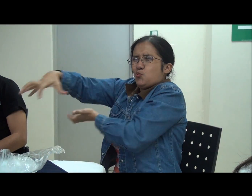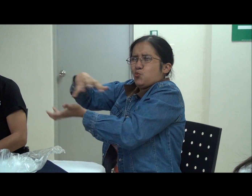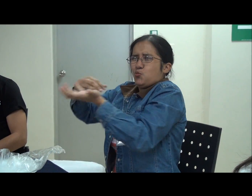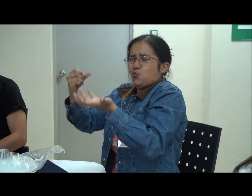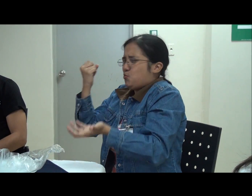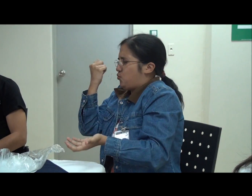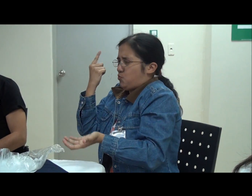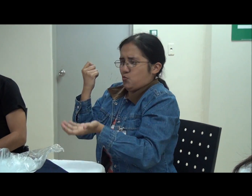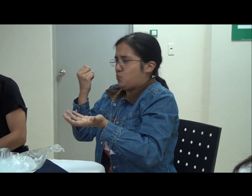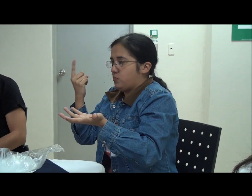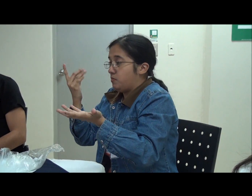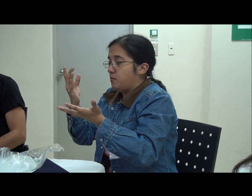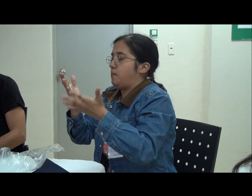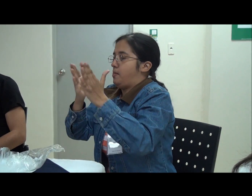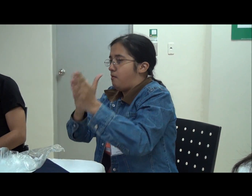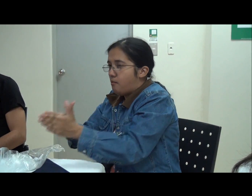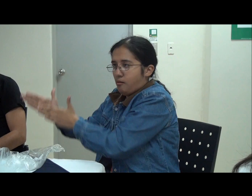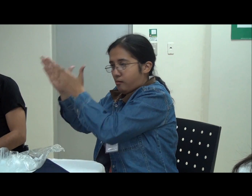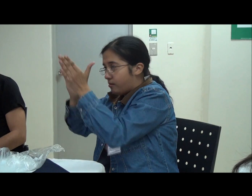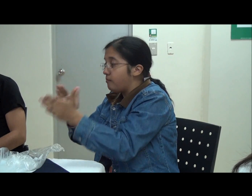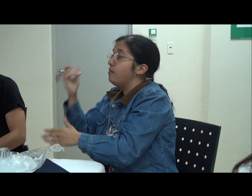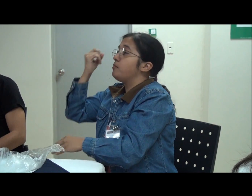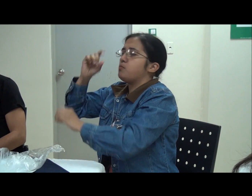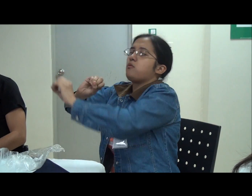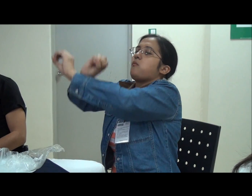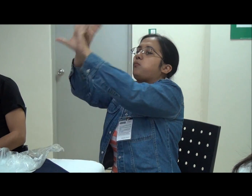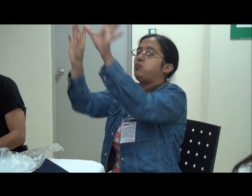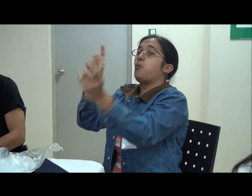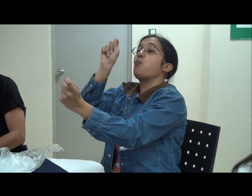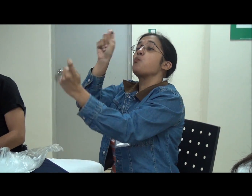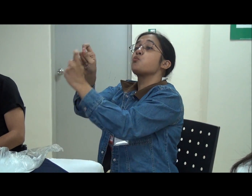había un solo desorden que no se entendía muy bien.